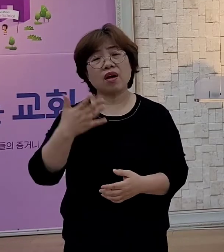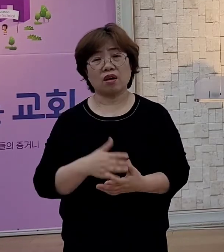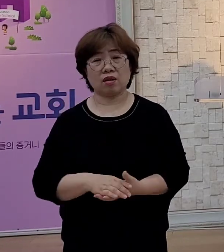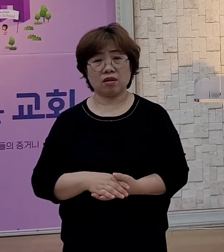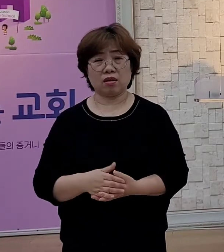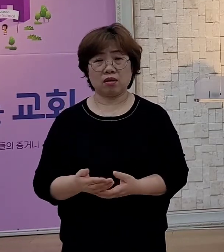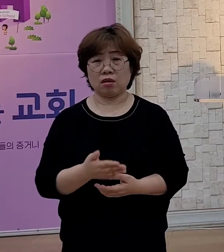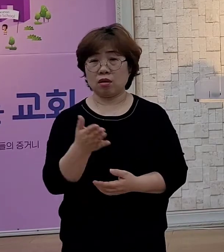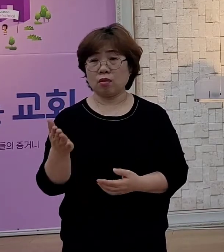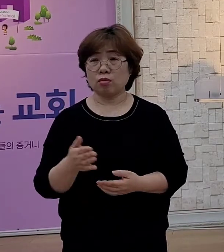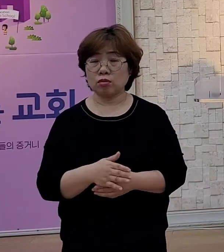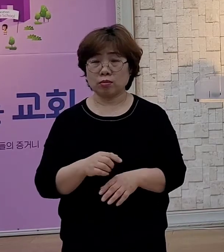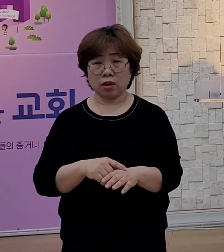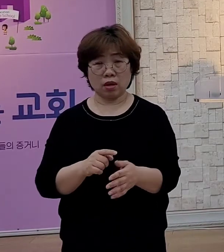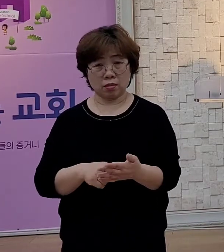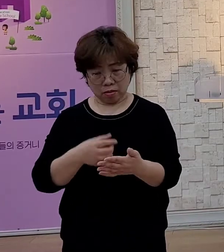어떠세요?